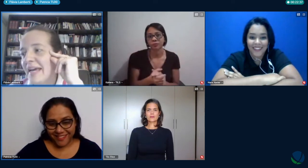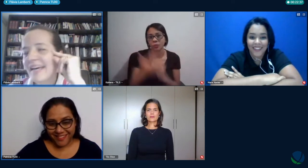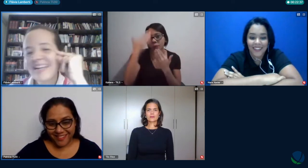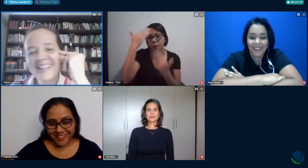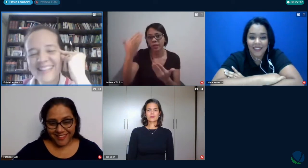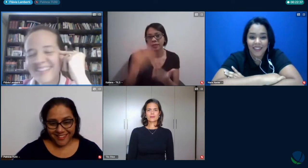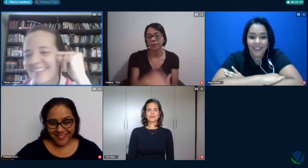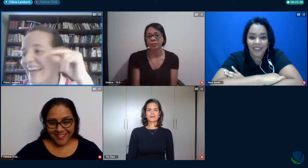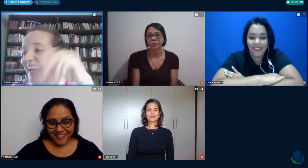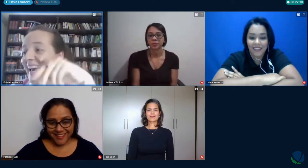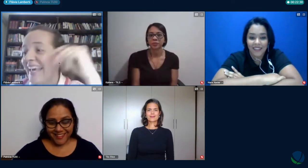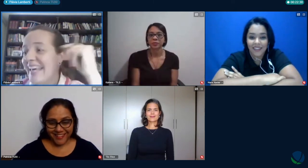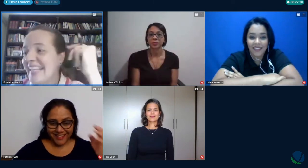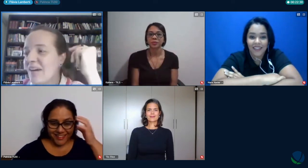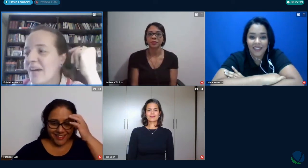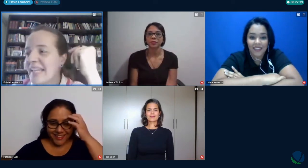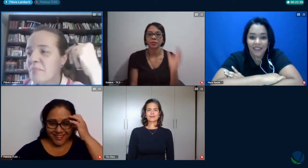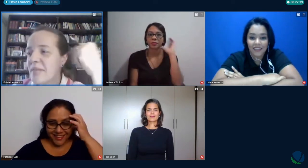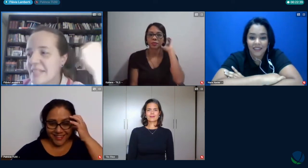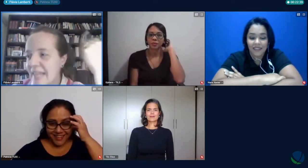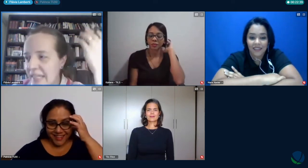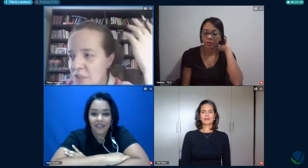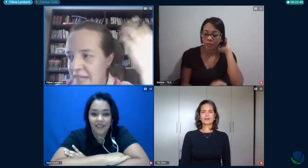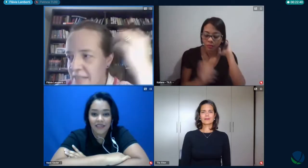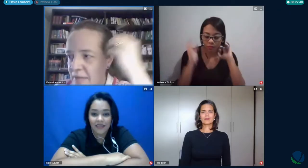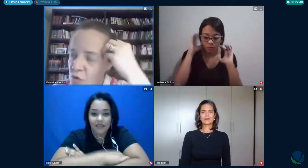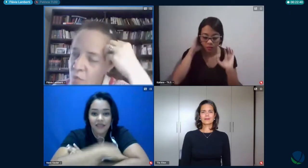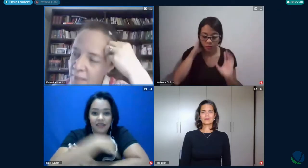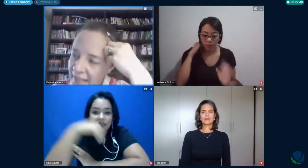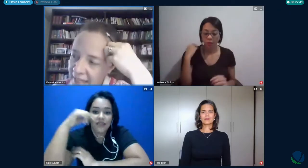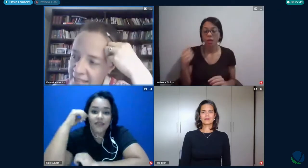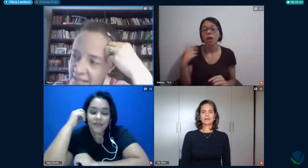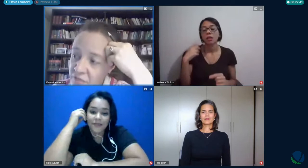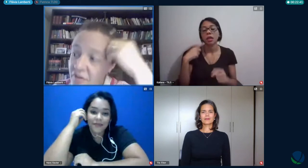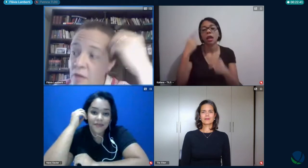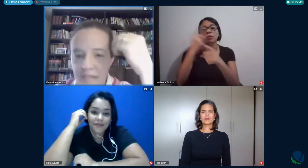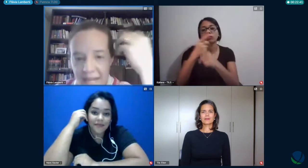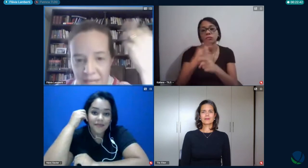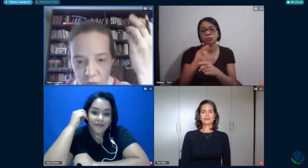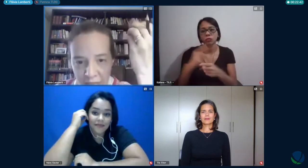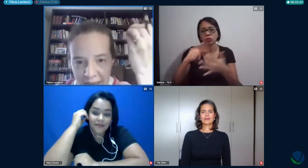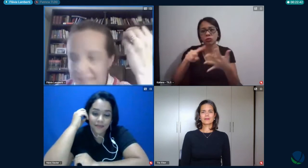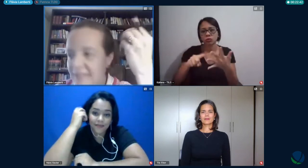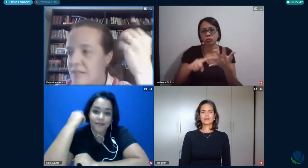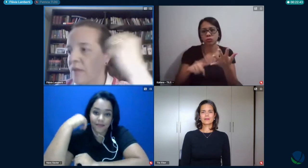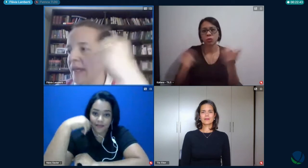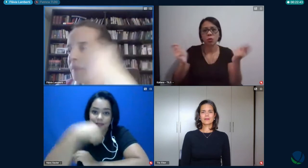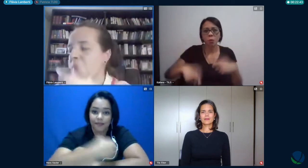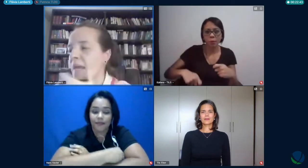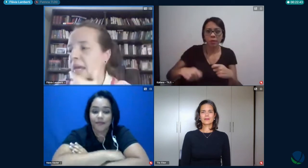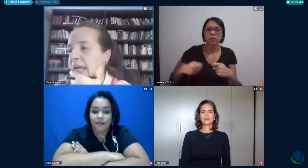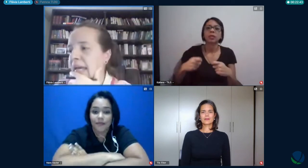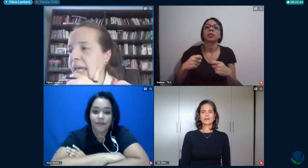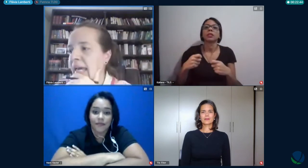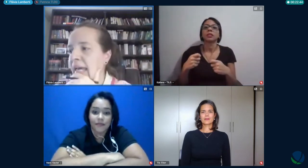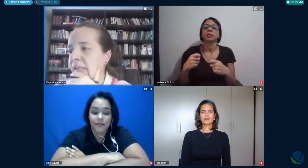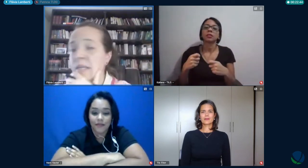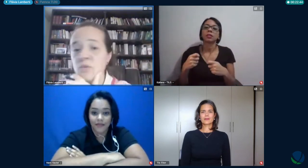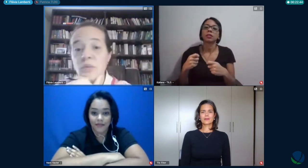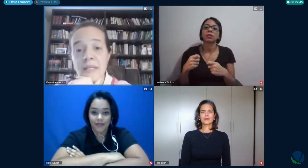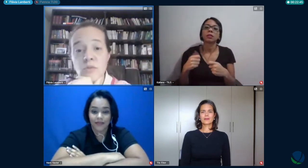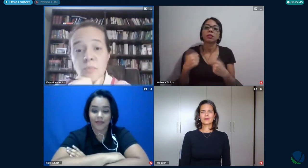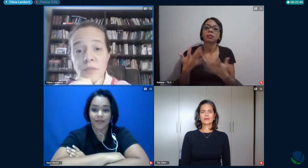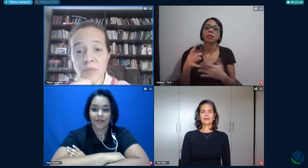Obrigada. Então, aí depois tem a identificação das competências que vão ser acionadas, não é? É,